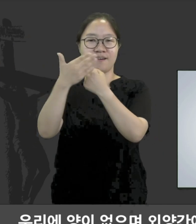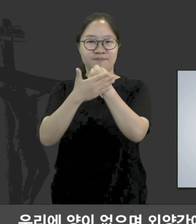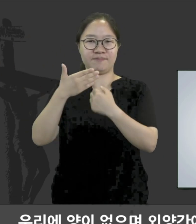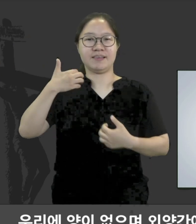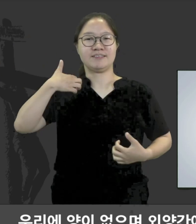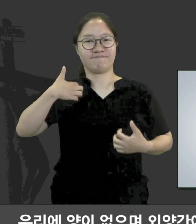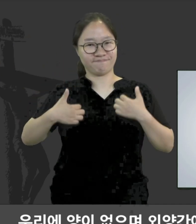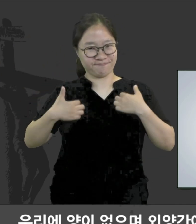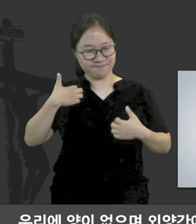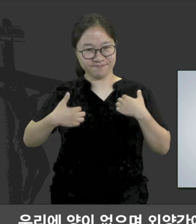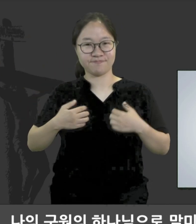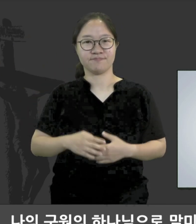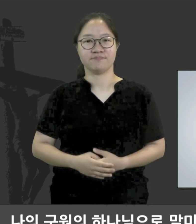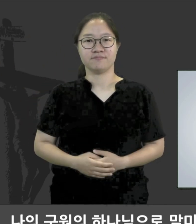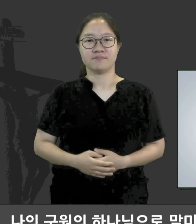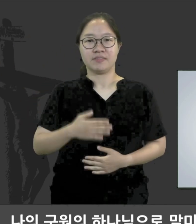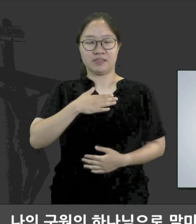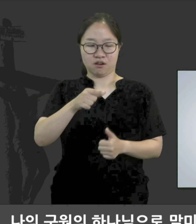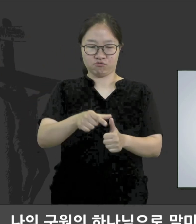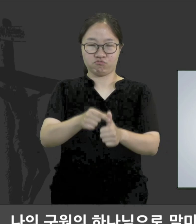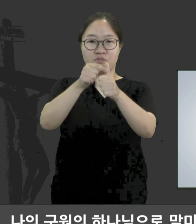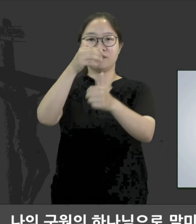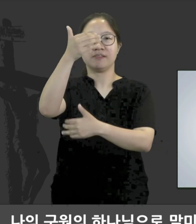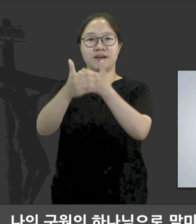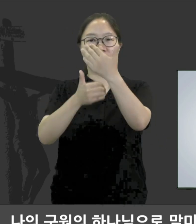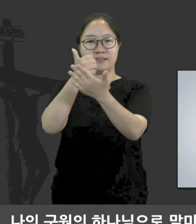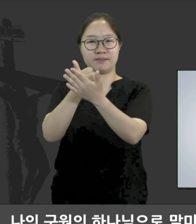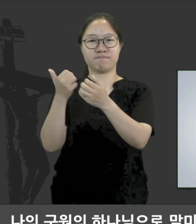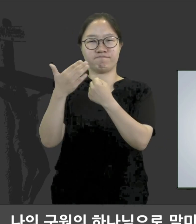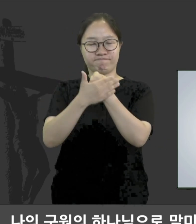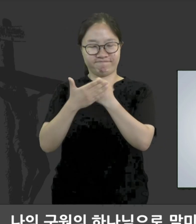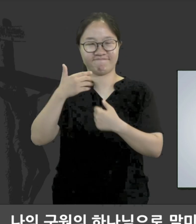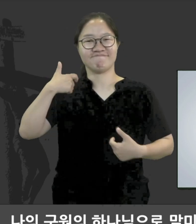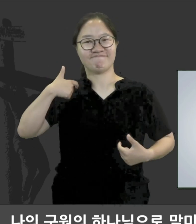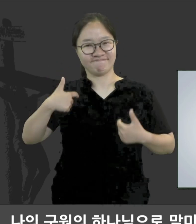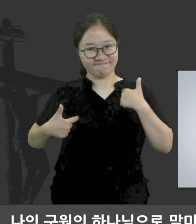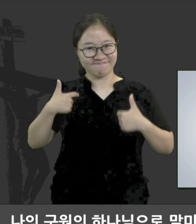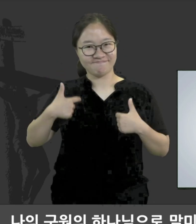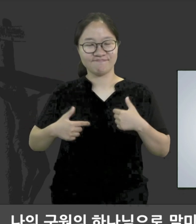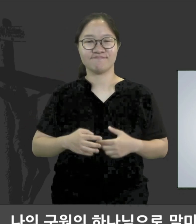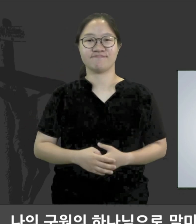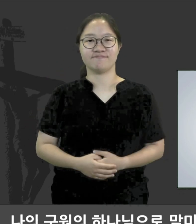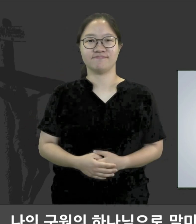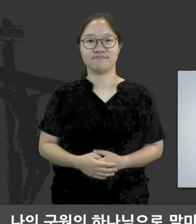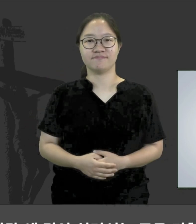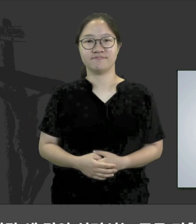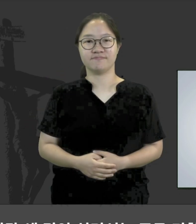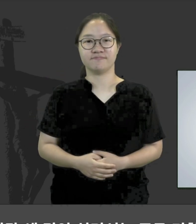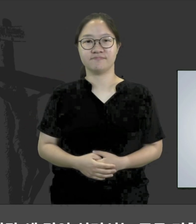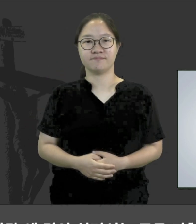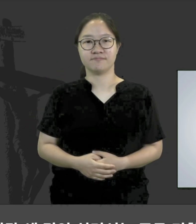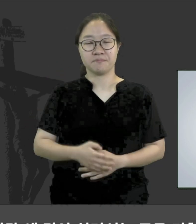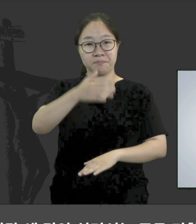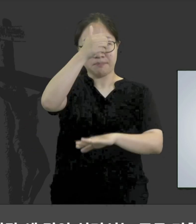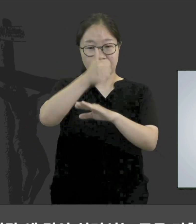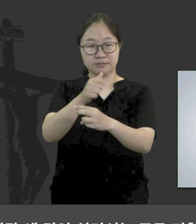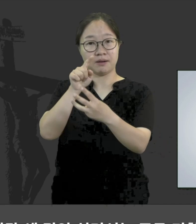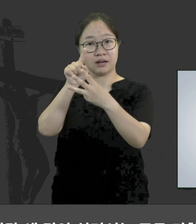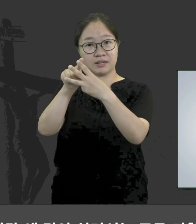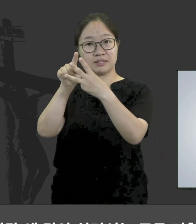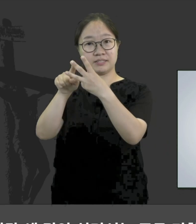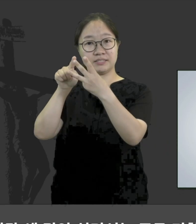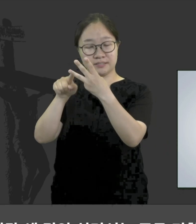말미암아 즐거워하며 나의 구원의 하나님으로 말미암아 기뻐하리로다. 마지막 세